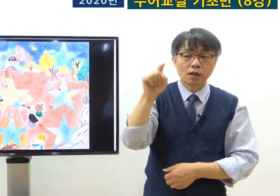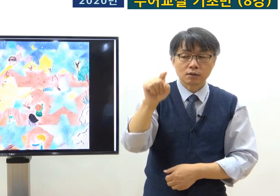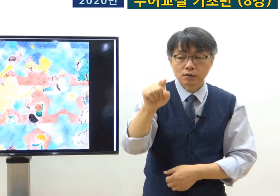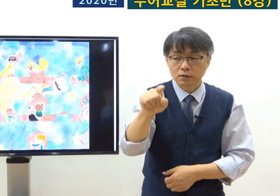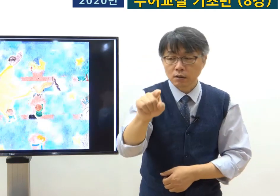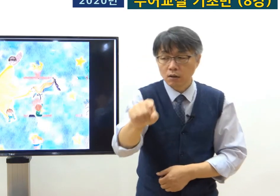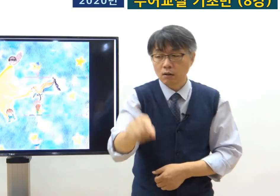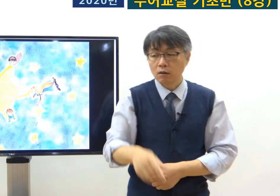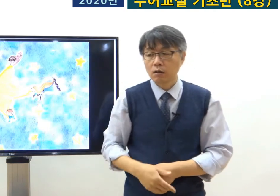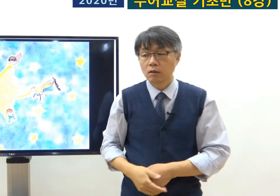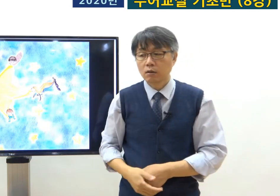가르친다는 것